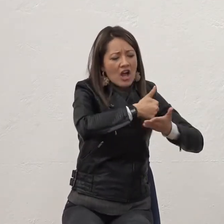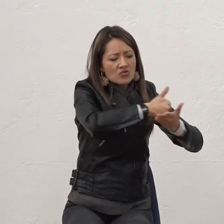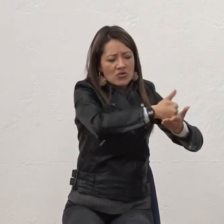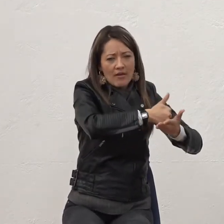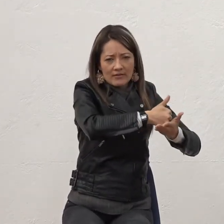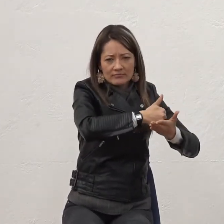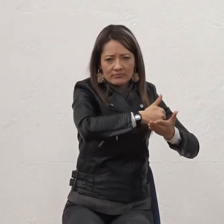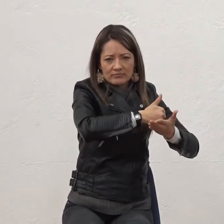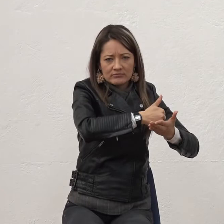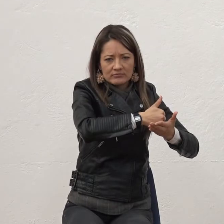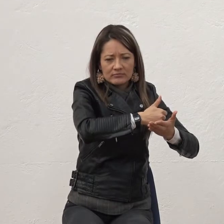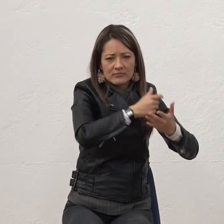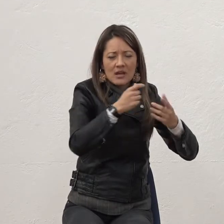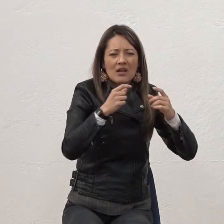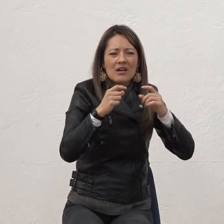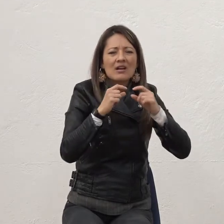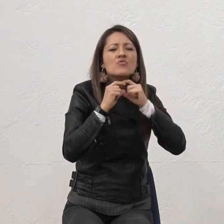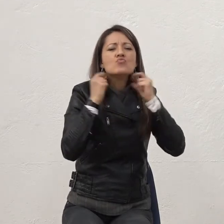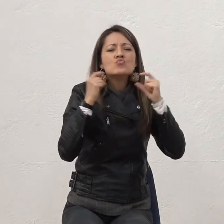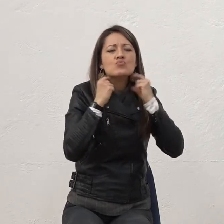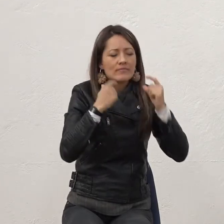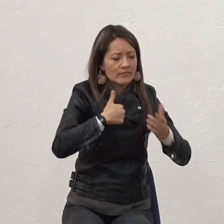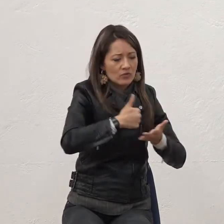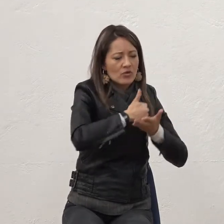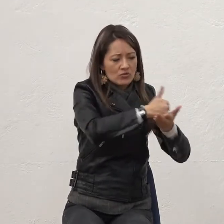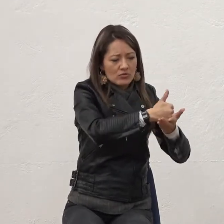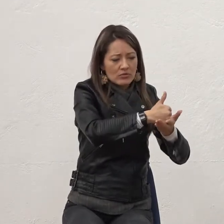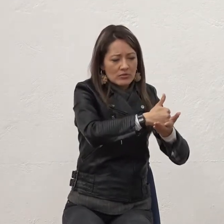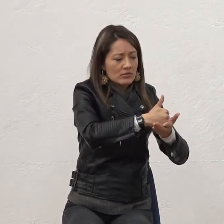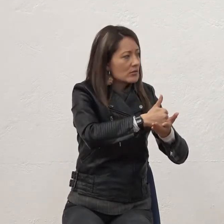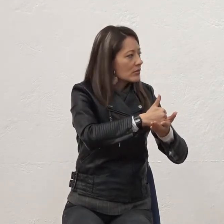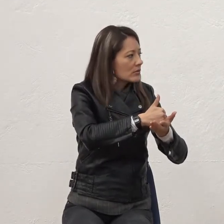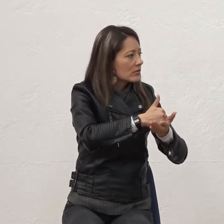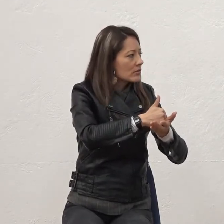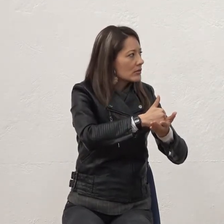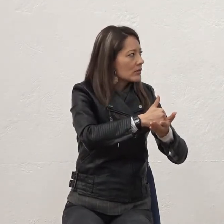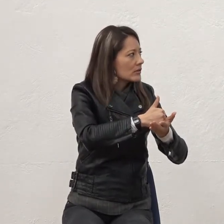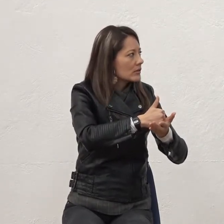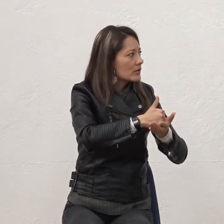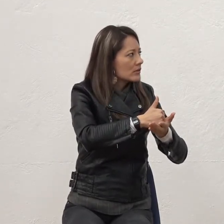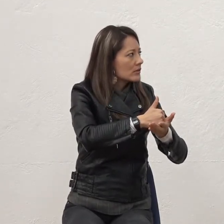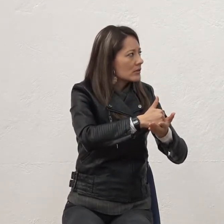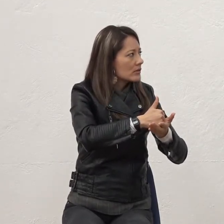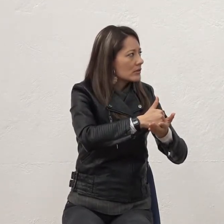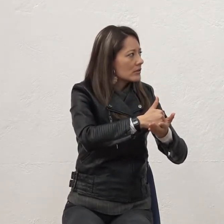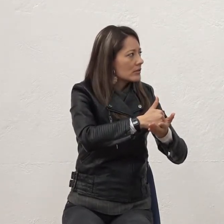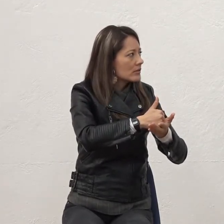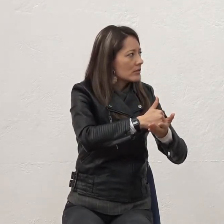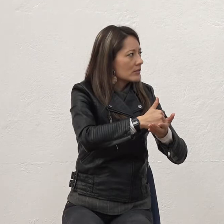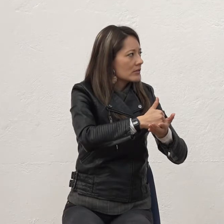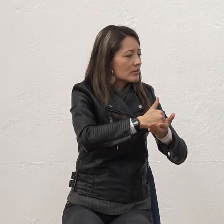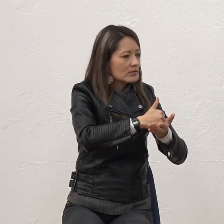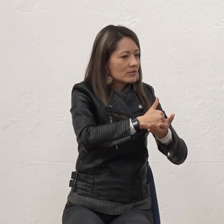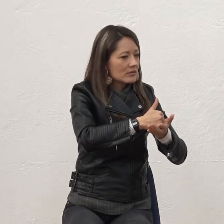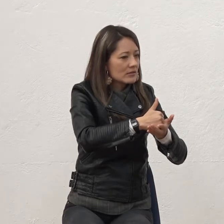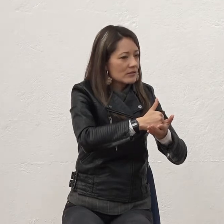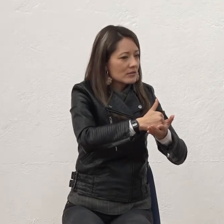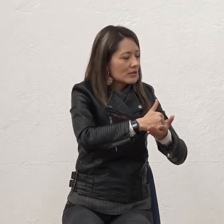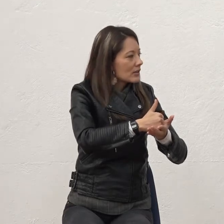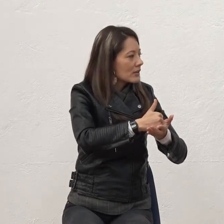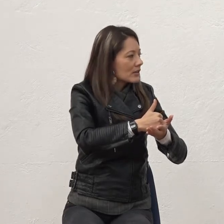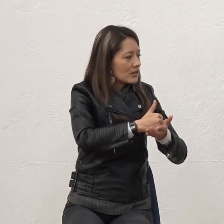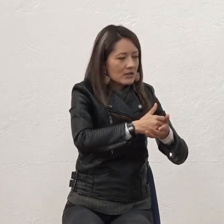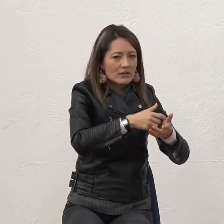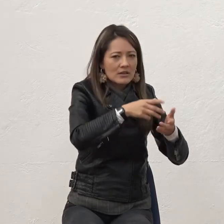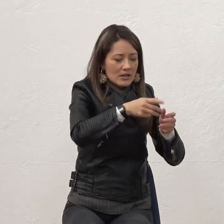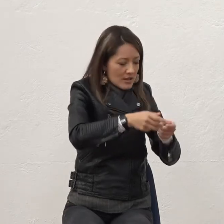ayudaba al cura a colocar, no sé ni cómo se llama, es como una paletica que le